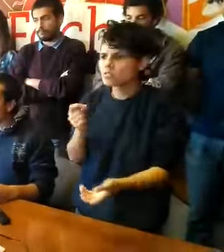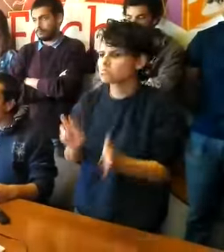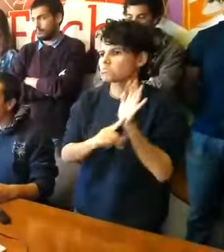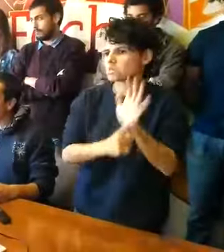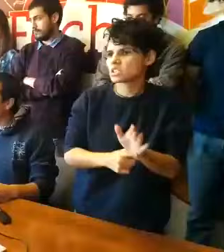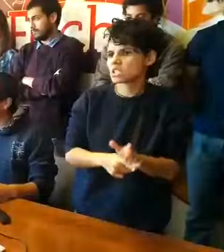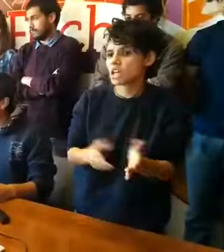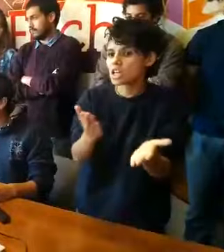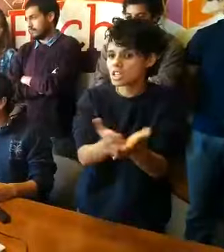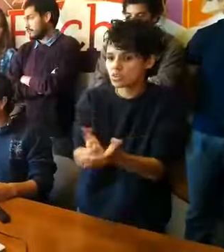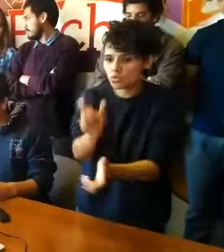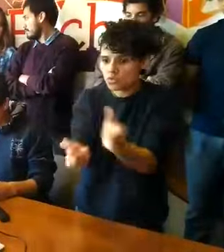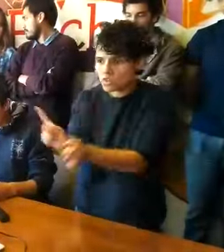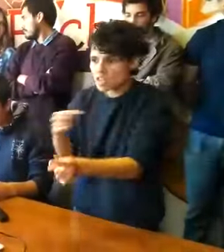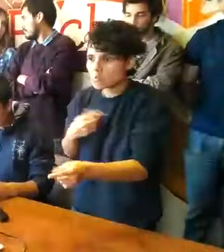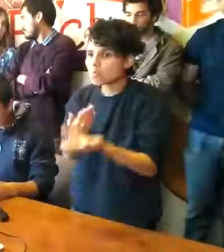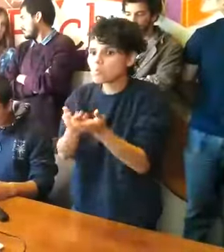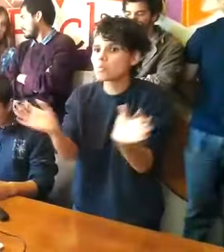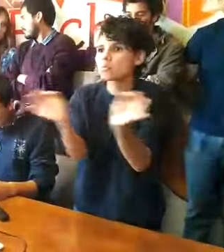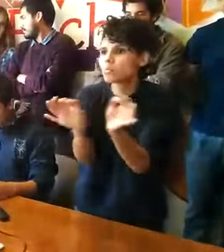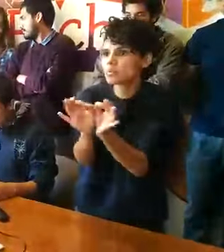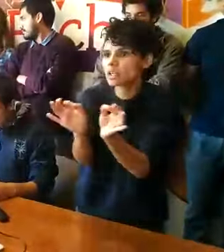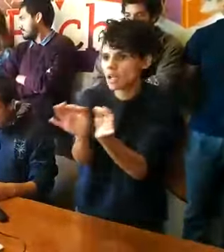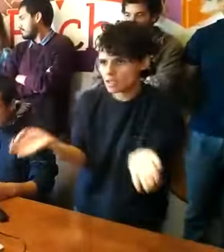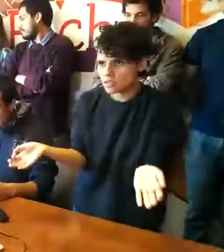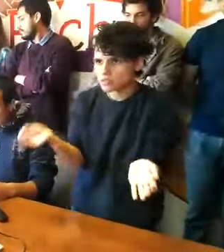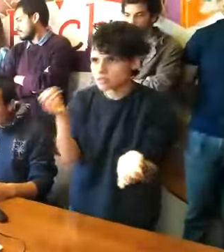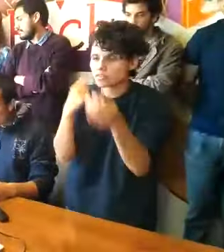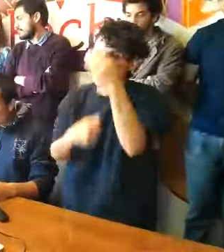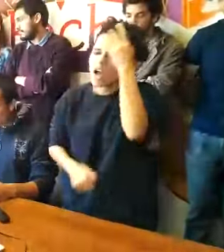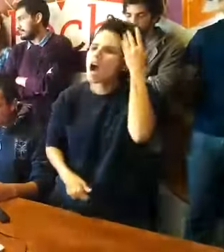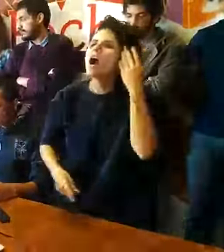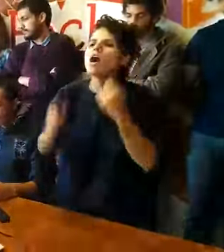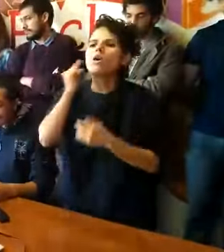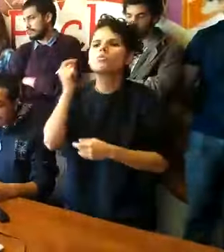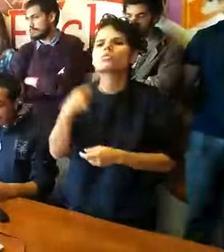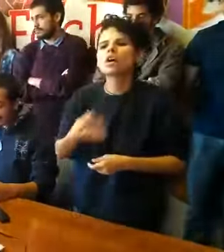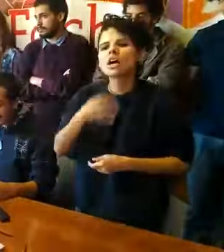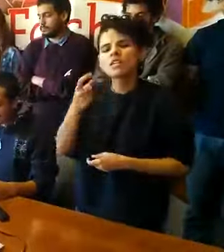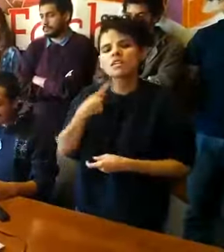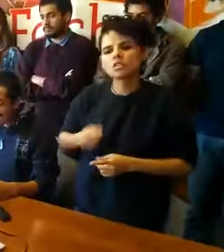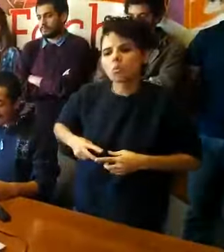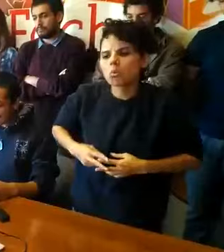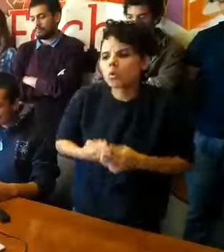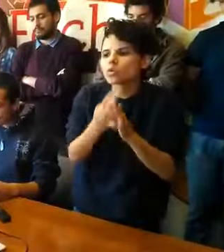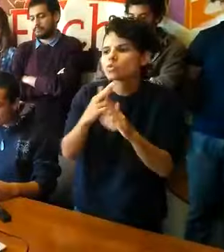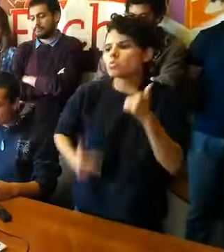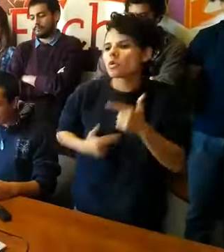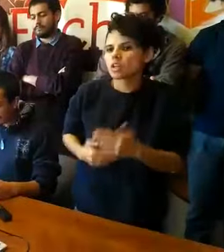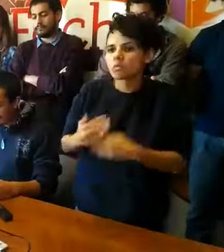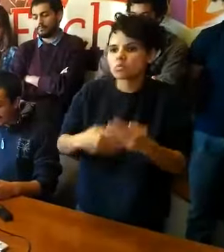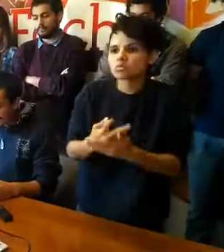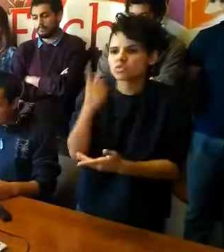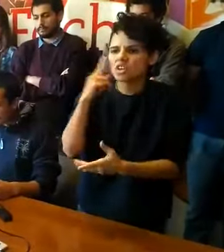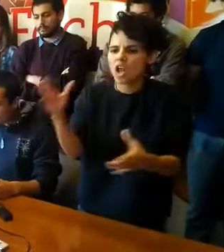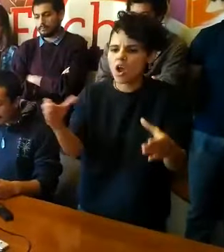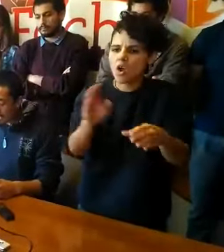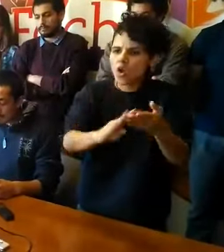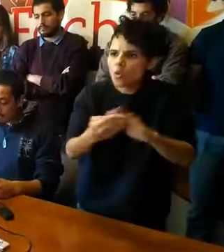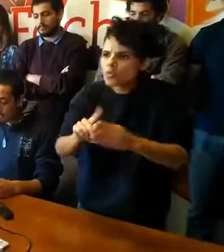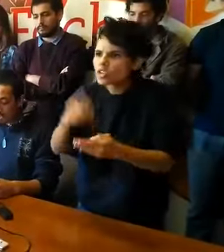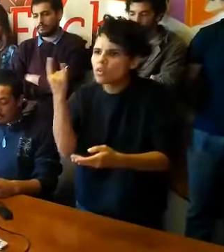los estudiantados, ante el estudiantado para darnos explicaciones. Ella se ha abocado a construir una carrera política sobre el cadáver de nuestra comunidad, al